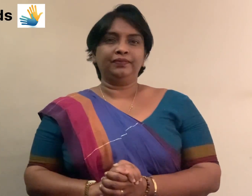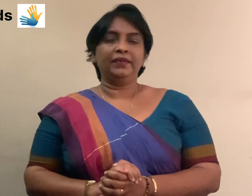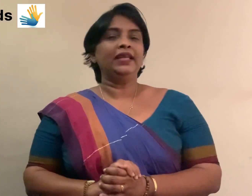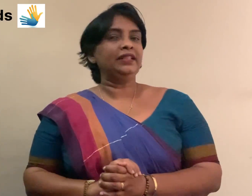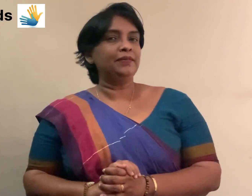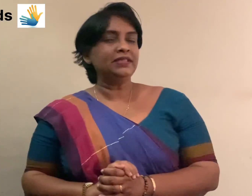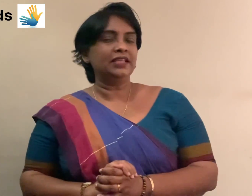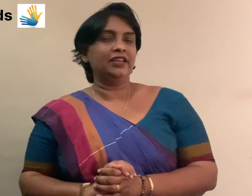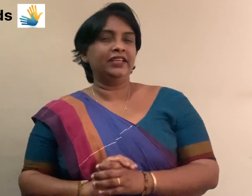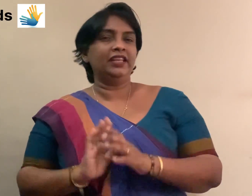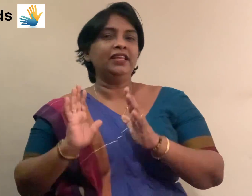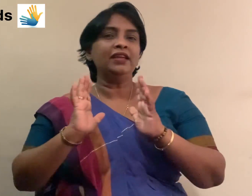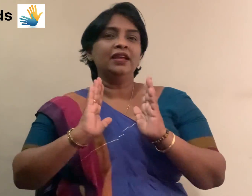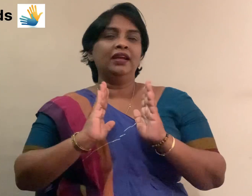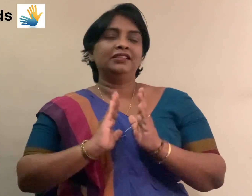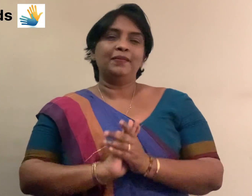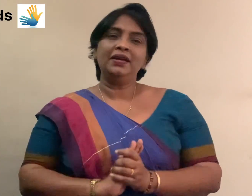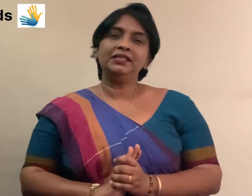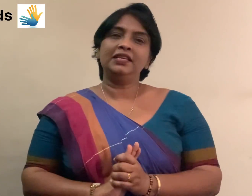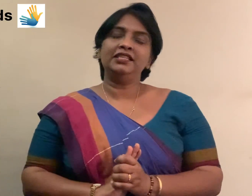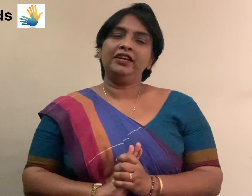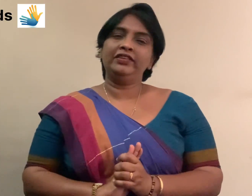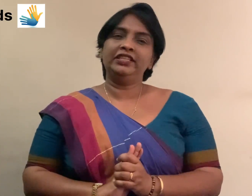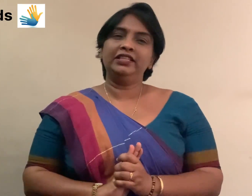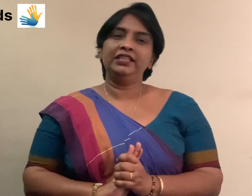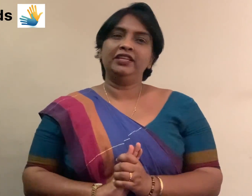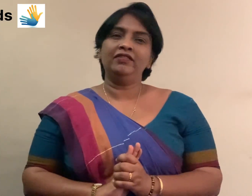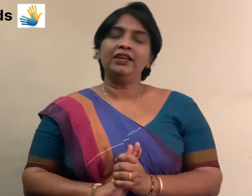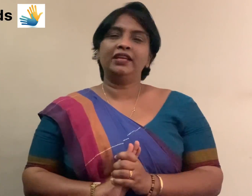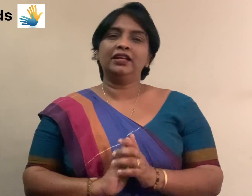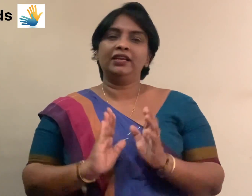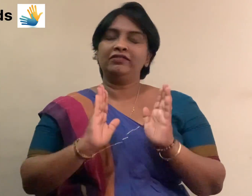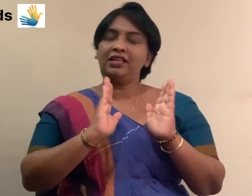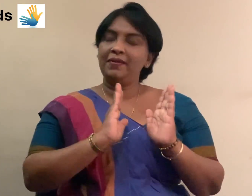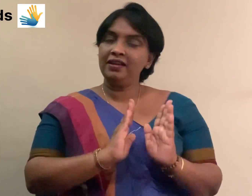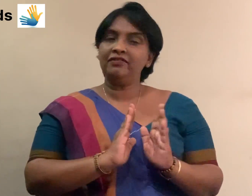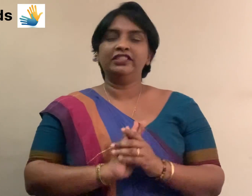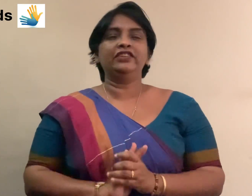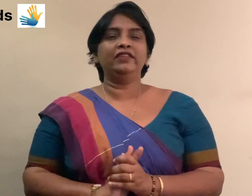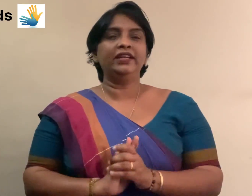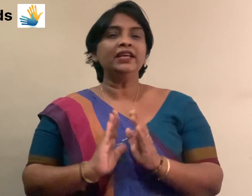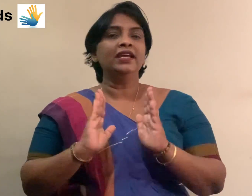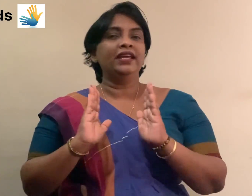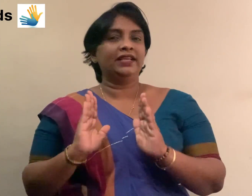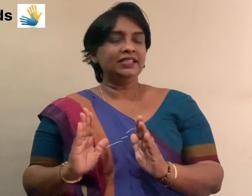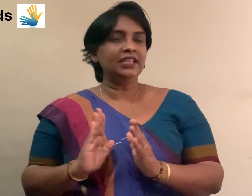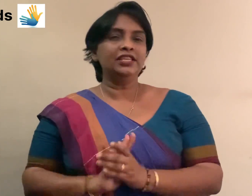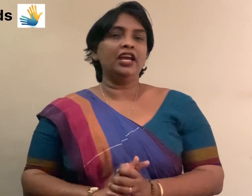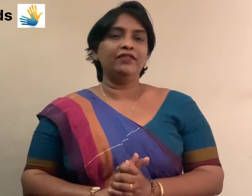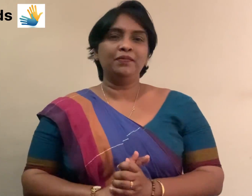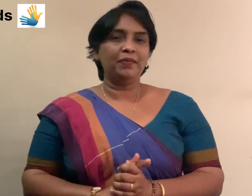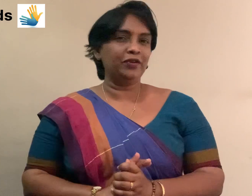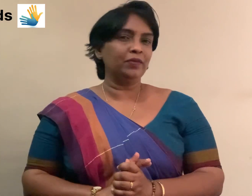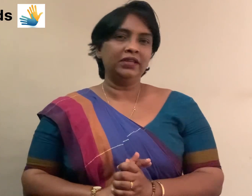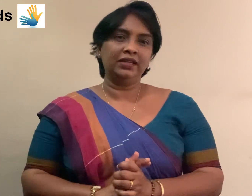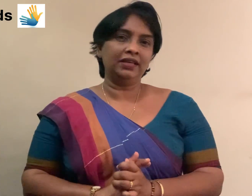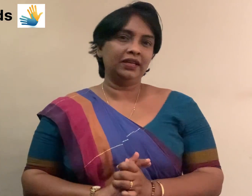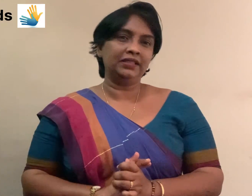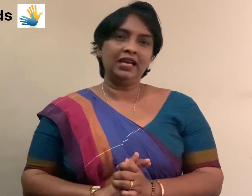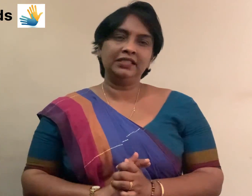ඒක තමයි සංඥා. ඒ කියන්නේ සමහර සංඥා වචන තියෙනවා. සමහර වචන වලට එක සංඥාවෙන්ම අපිට ඔබට අදහස්